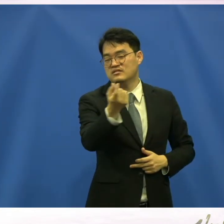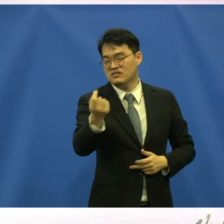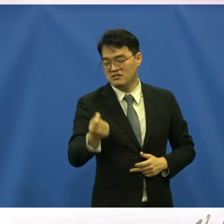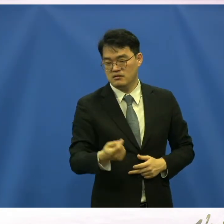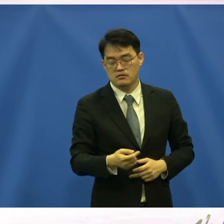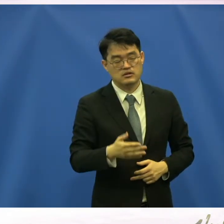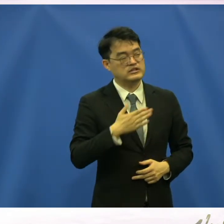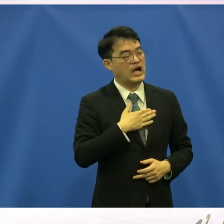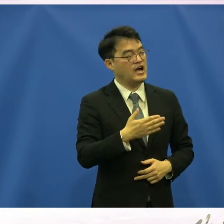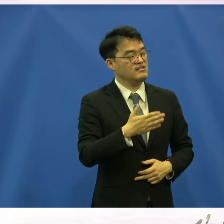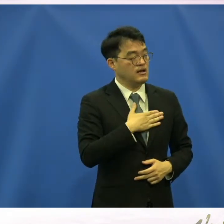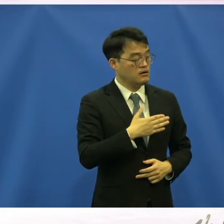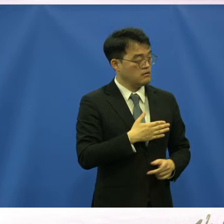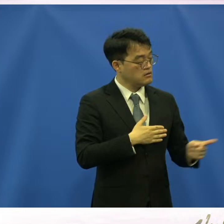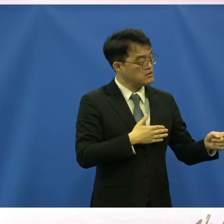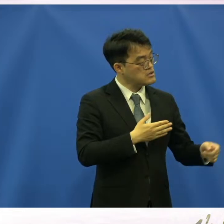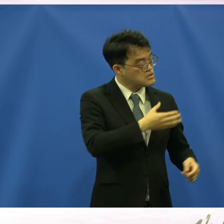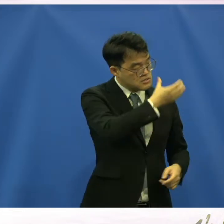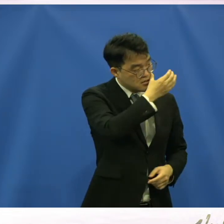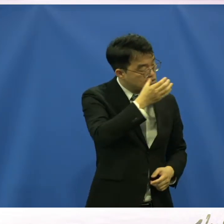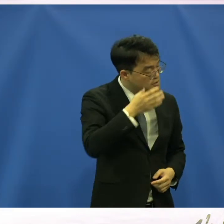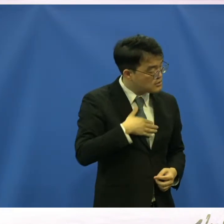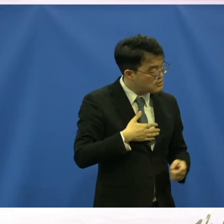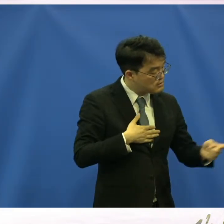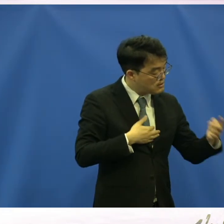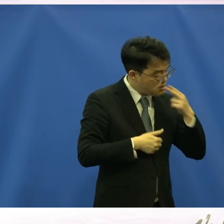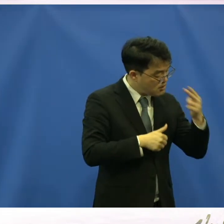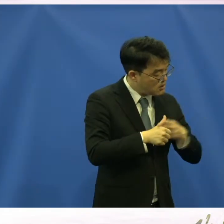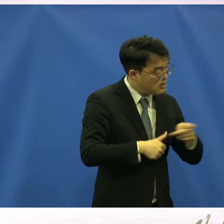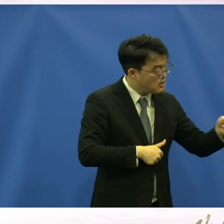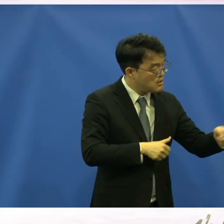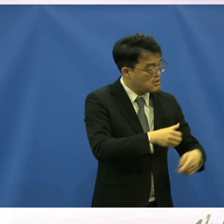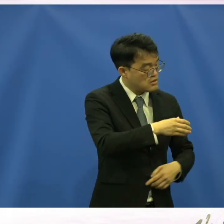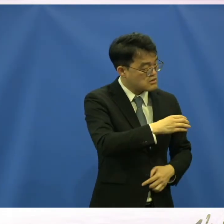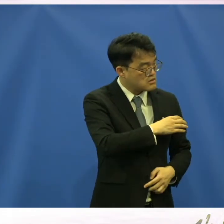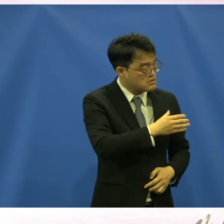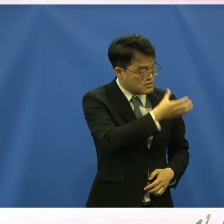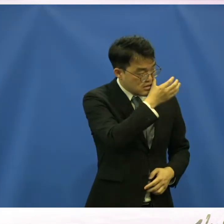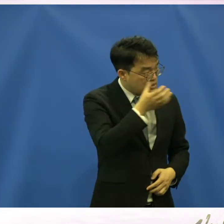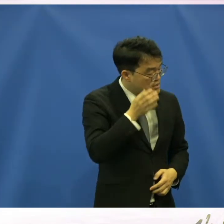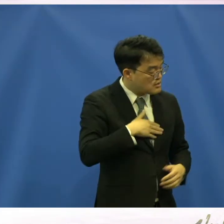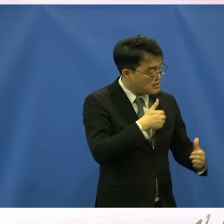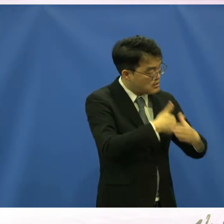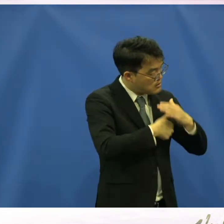거예요. 자기 감정에만 몰두해서 우울증 찾아옵니다.